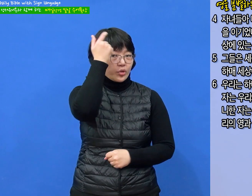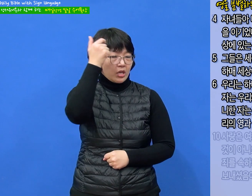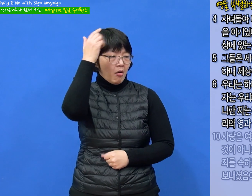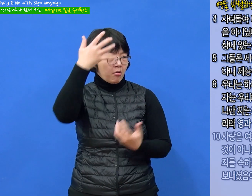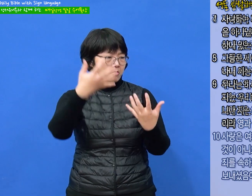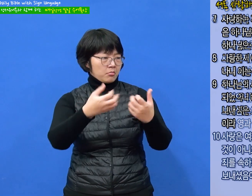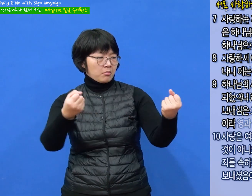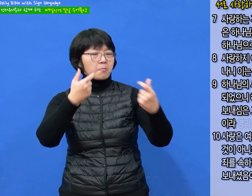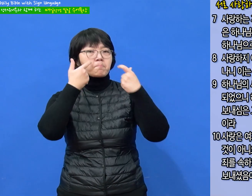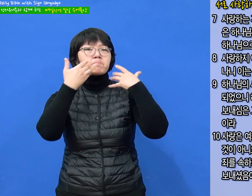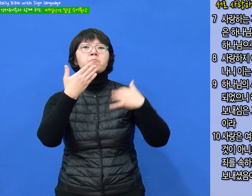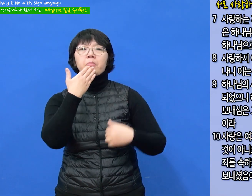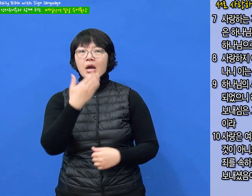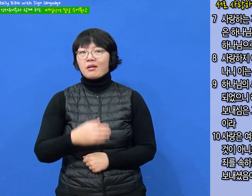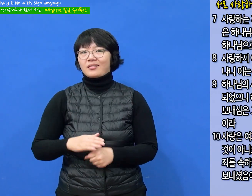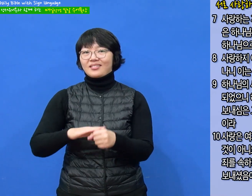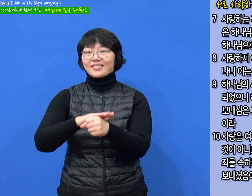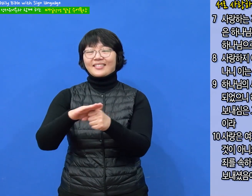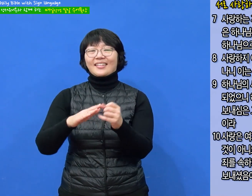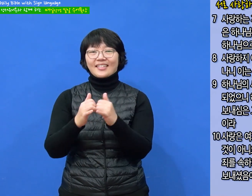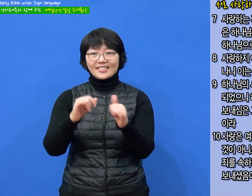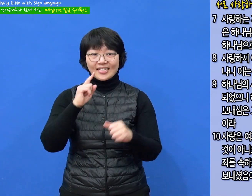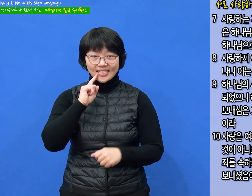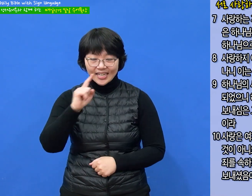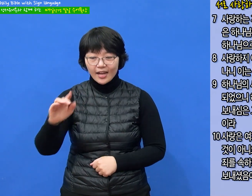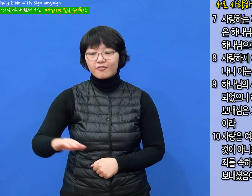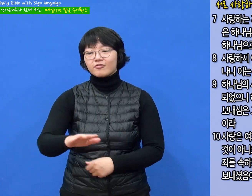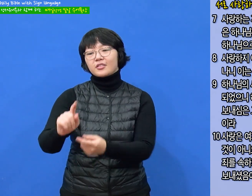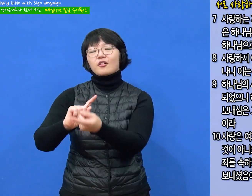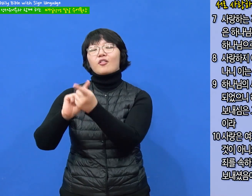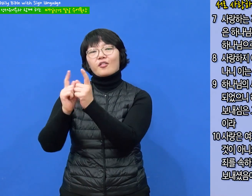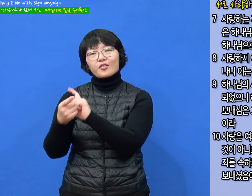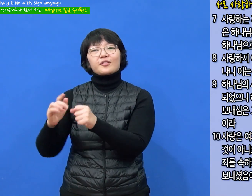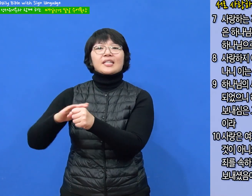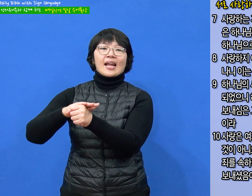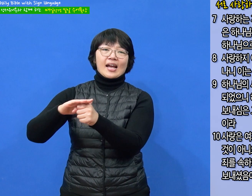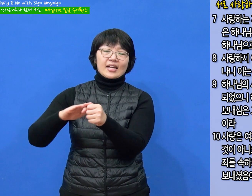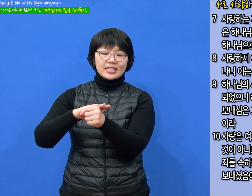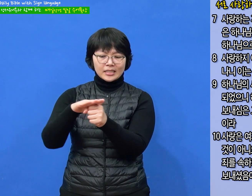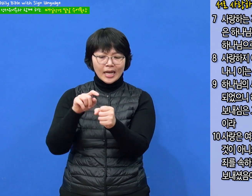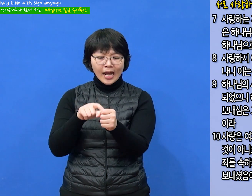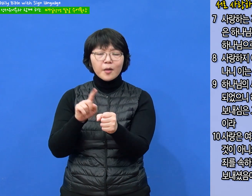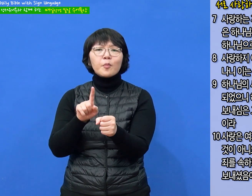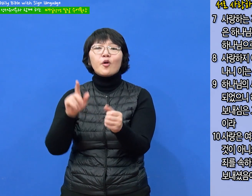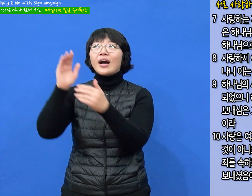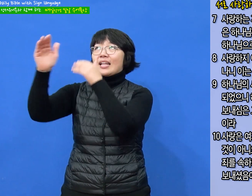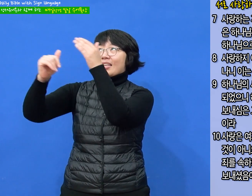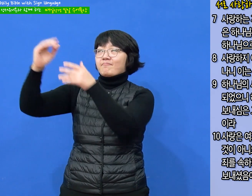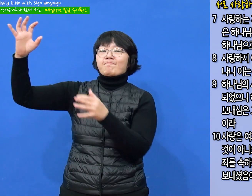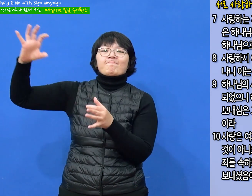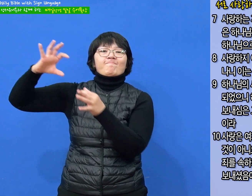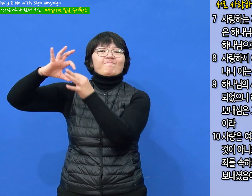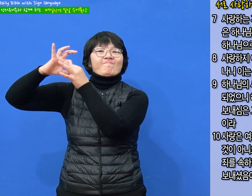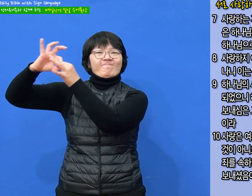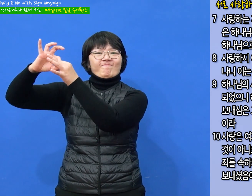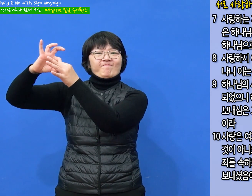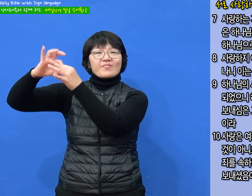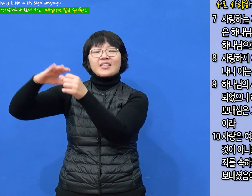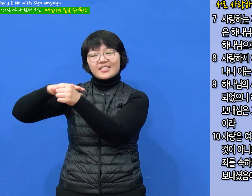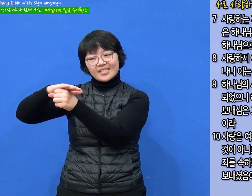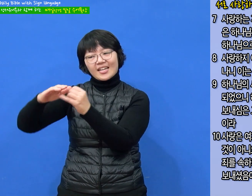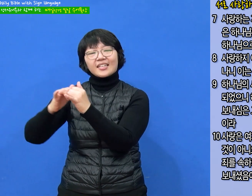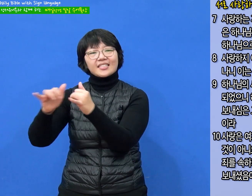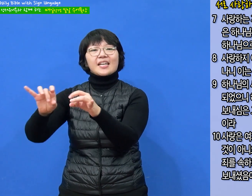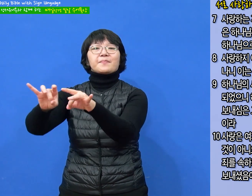아느니라. 사랑하는 자들아, 우리가 서로 사랑하자. 사랑은 하나님께 속한 것이니 사랑하는